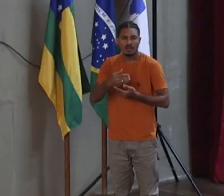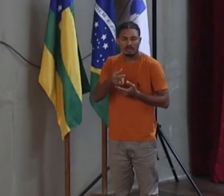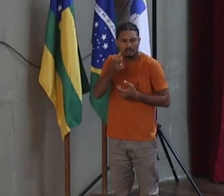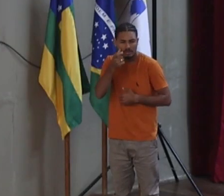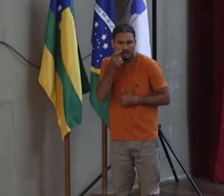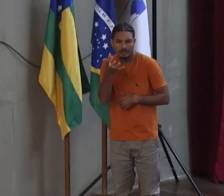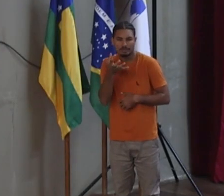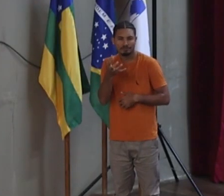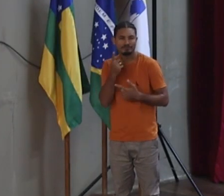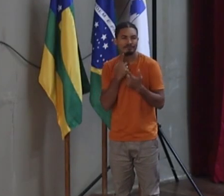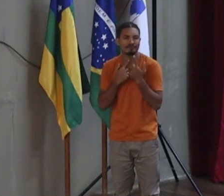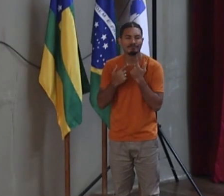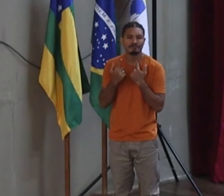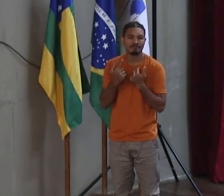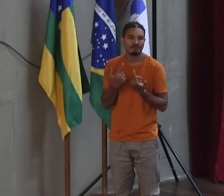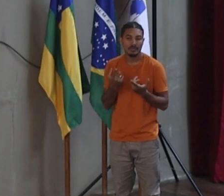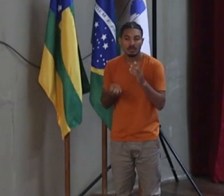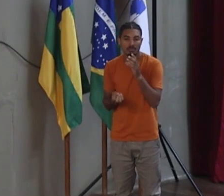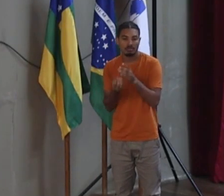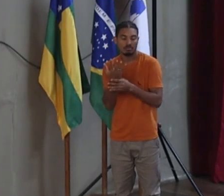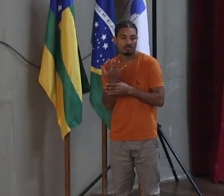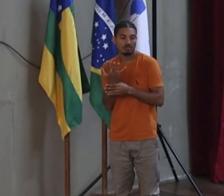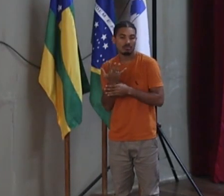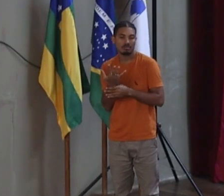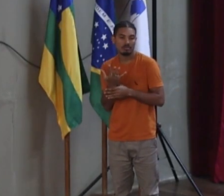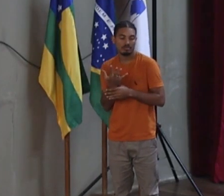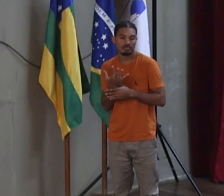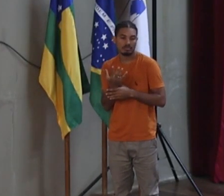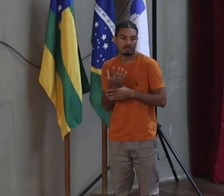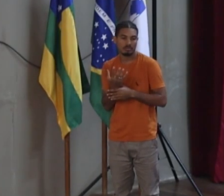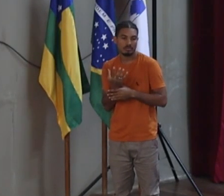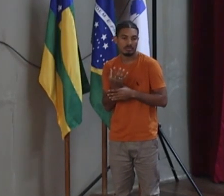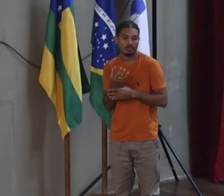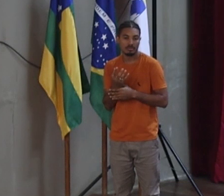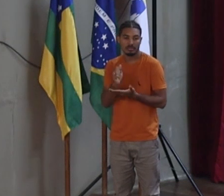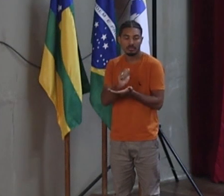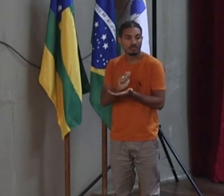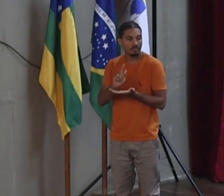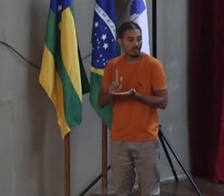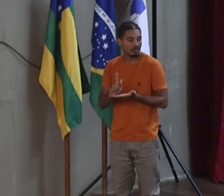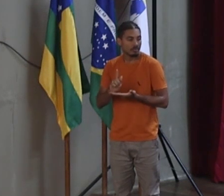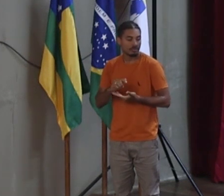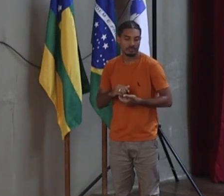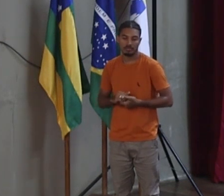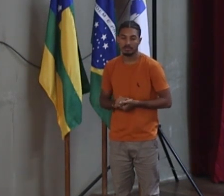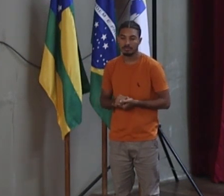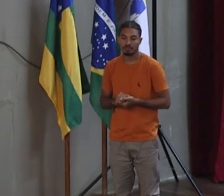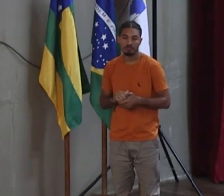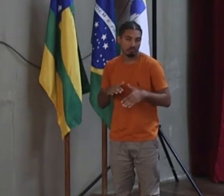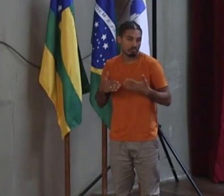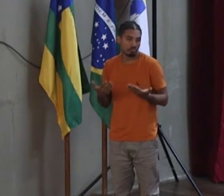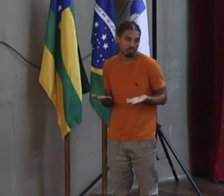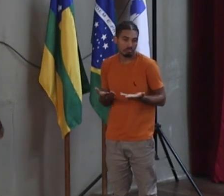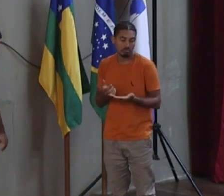essa vontade em criar a associação UOL. Então,